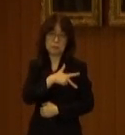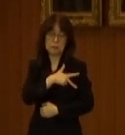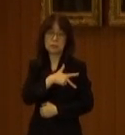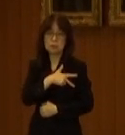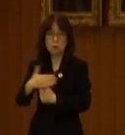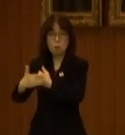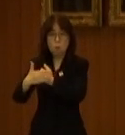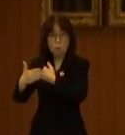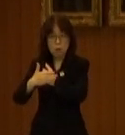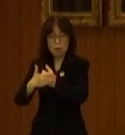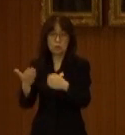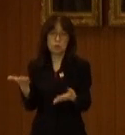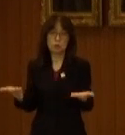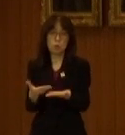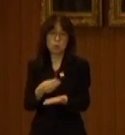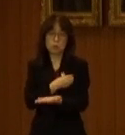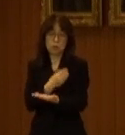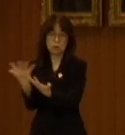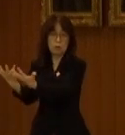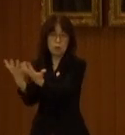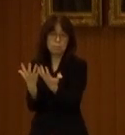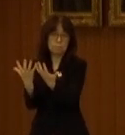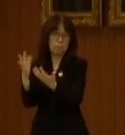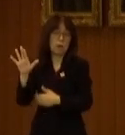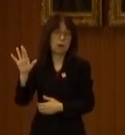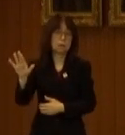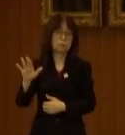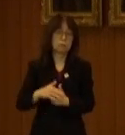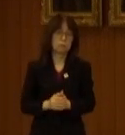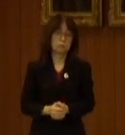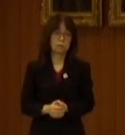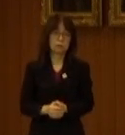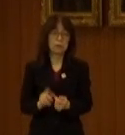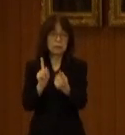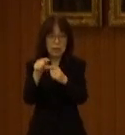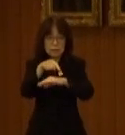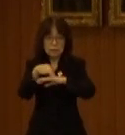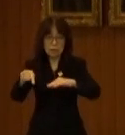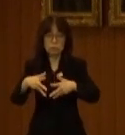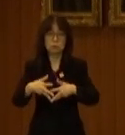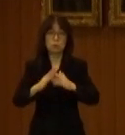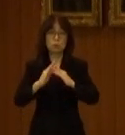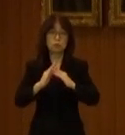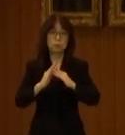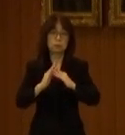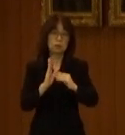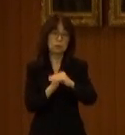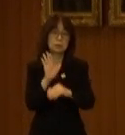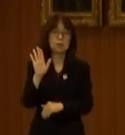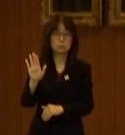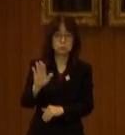の派遣をいただいておりまして、これらの対策に取り組んでいるところであります。